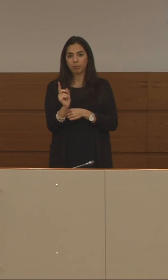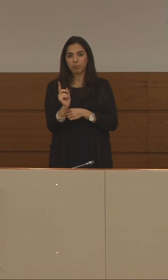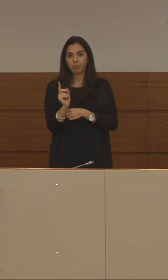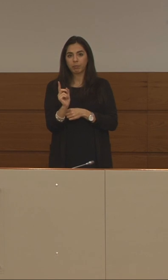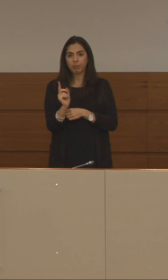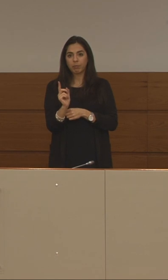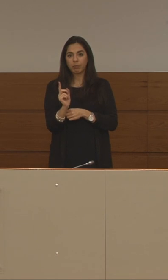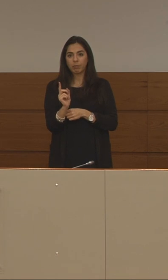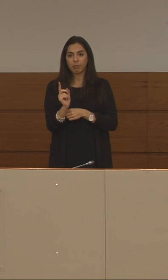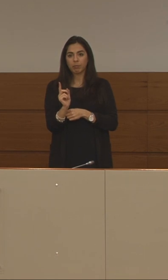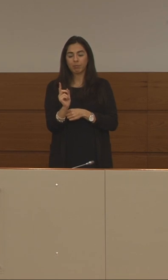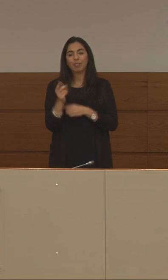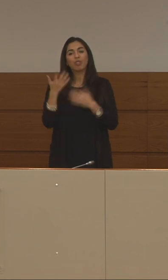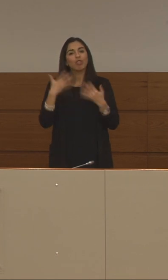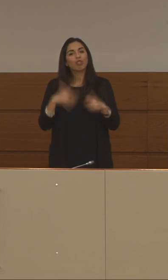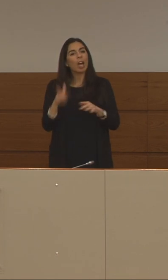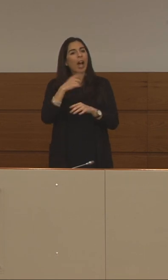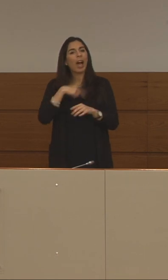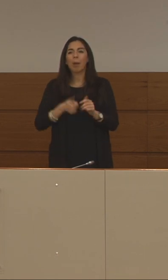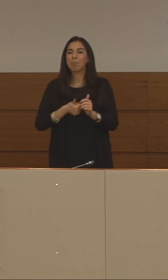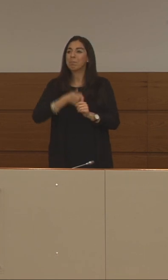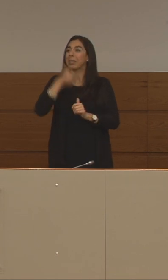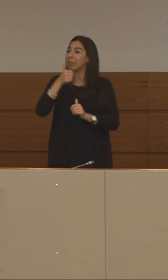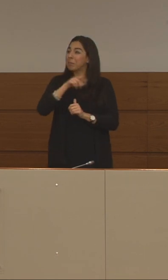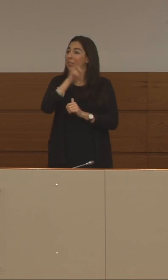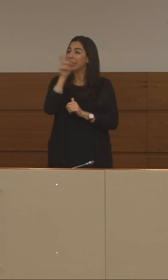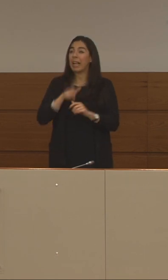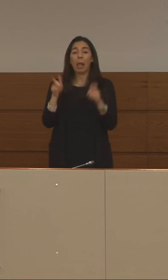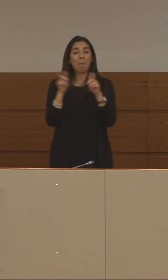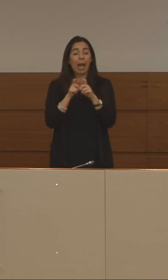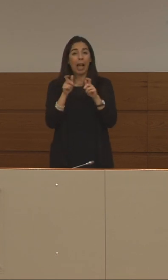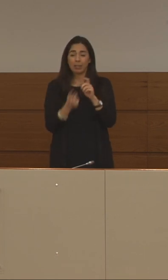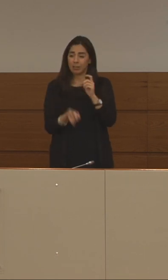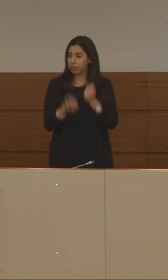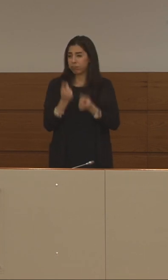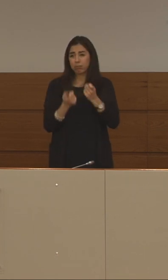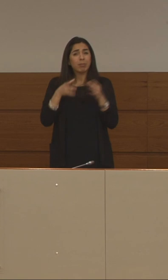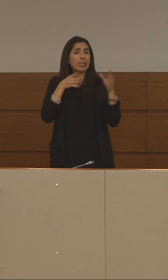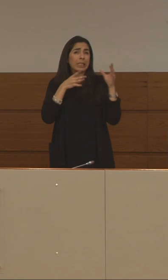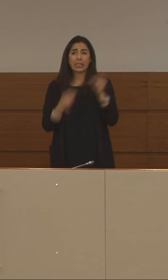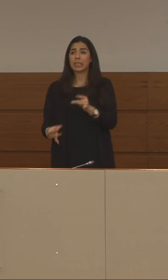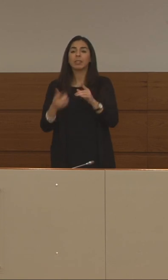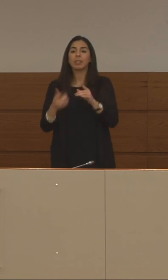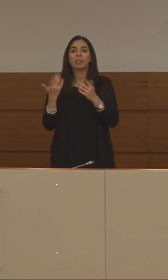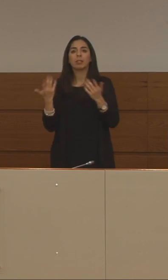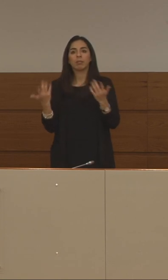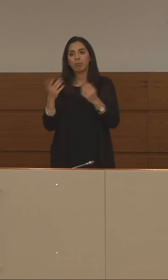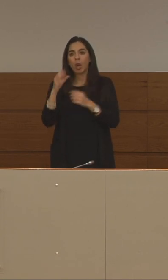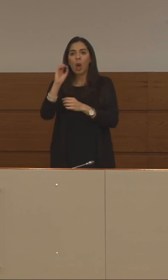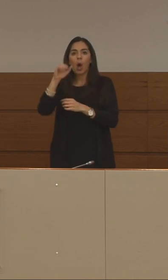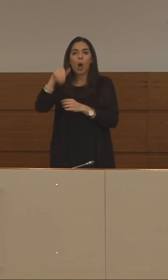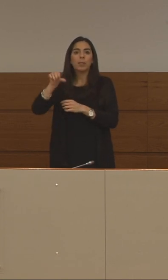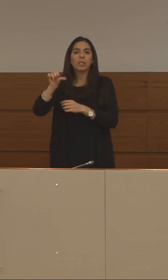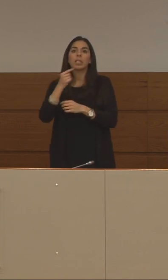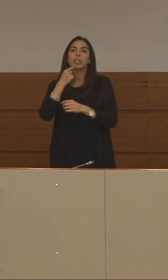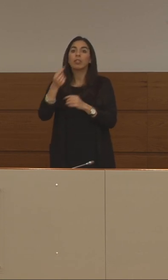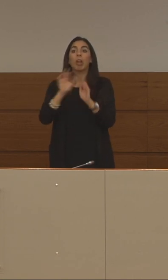fra i primi un'epidemia dentro casa che lo ms dichiari lo stato di pandemia